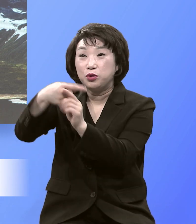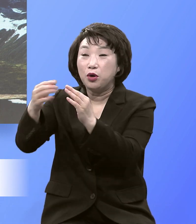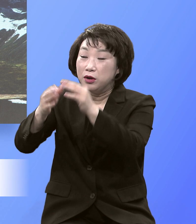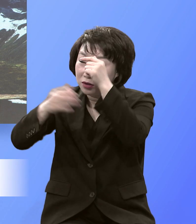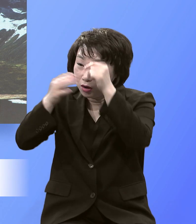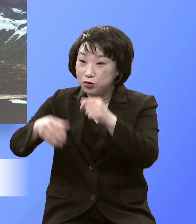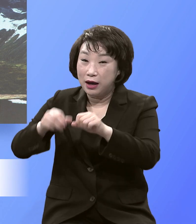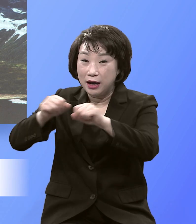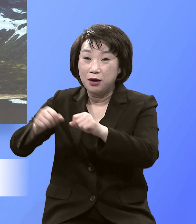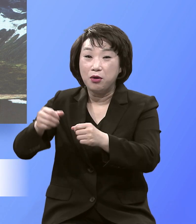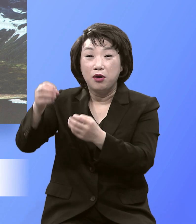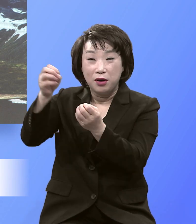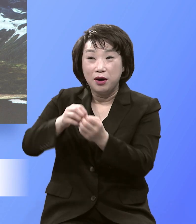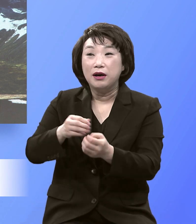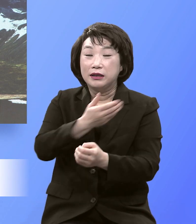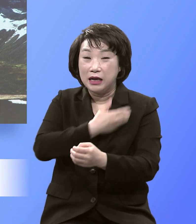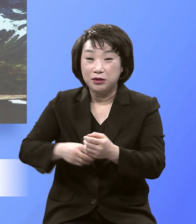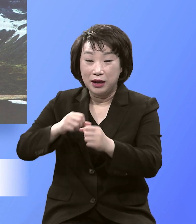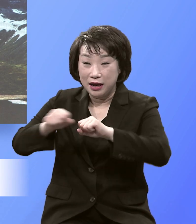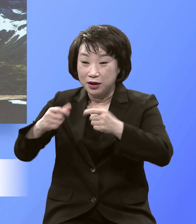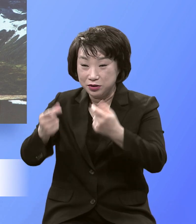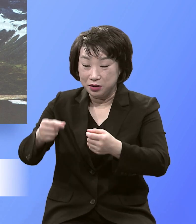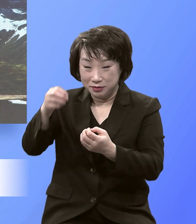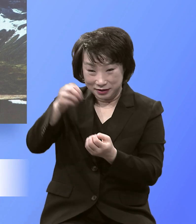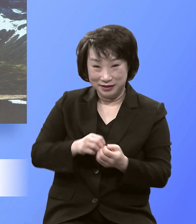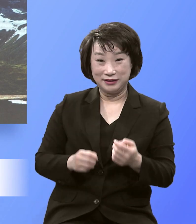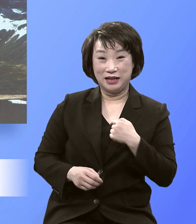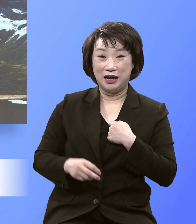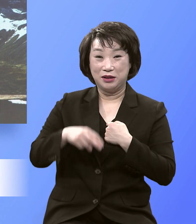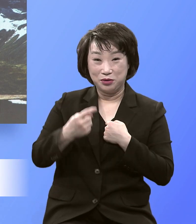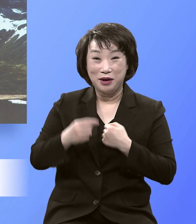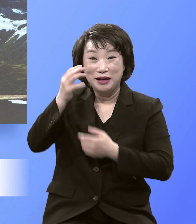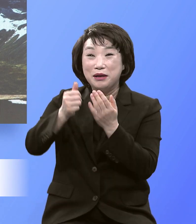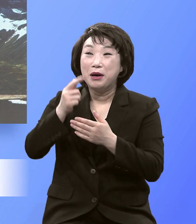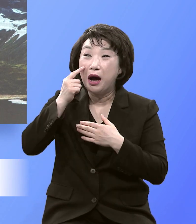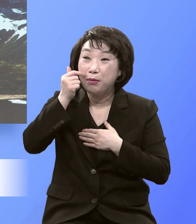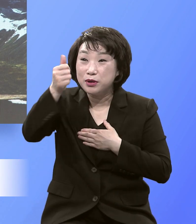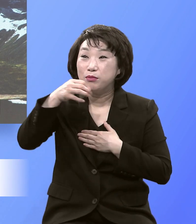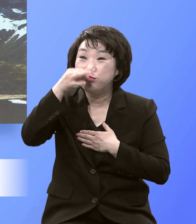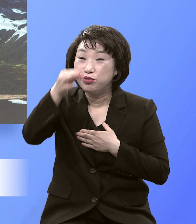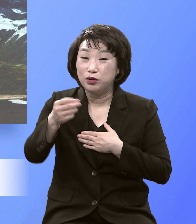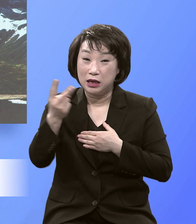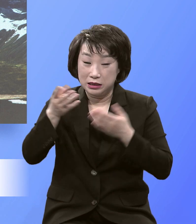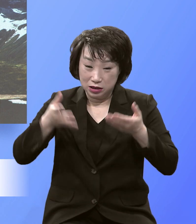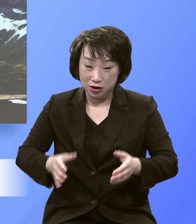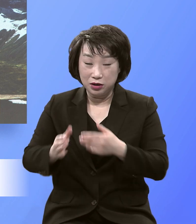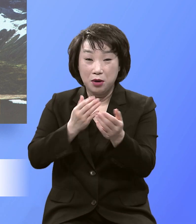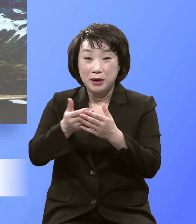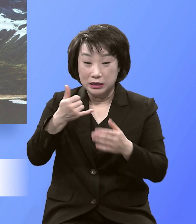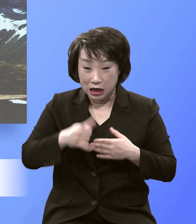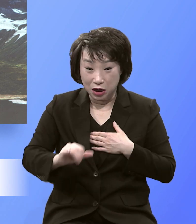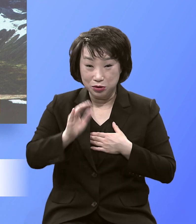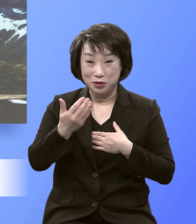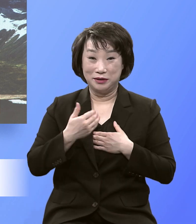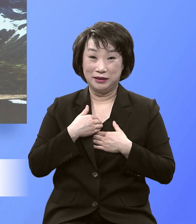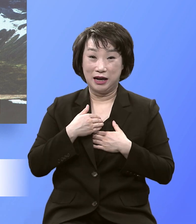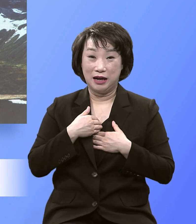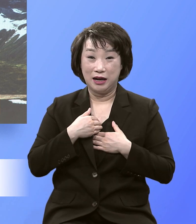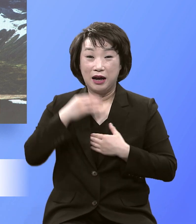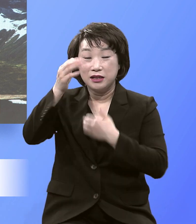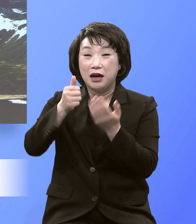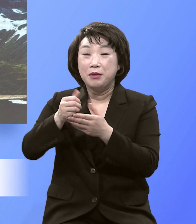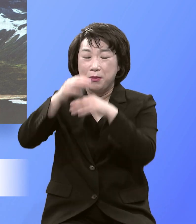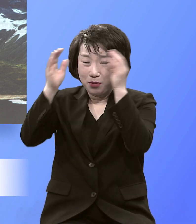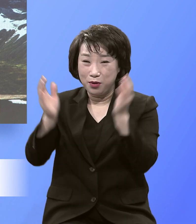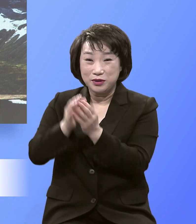하고 사도가 했듯이 나도 하나님을 아버지라 부르어 거듭난 경험의 자녀가 됐으니 나도